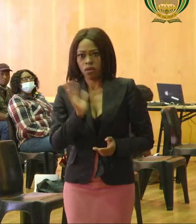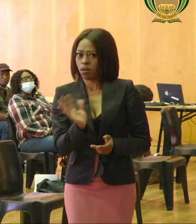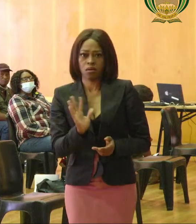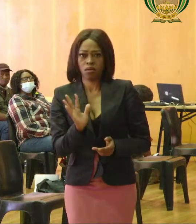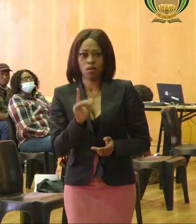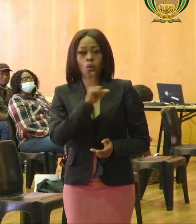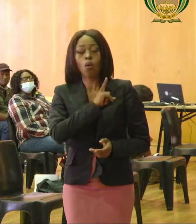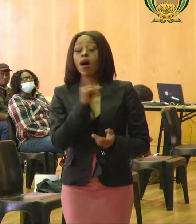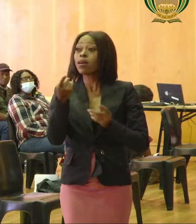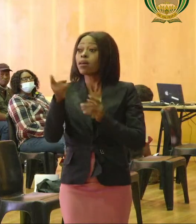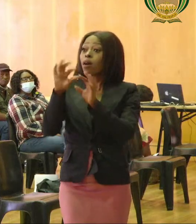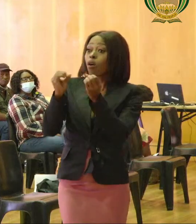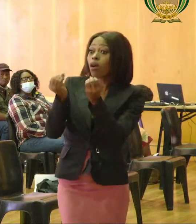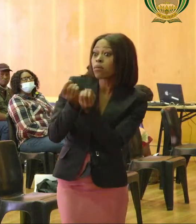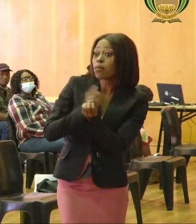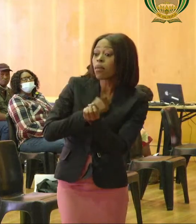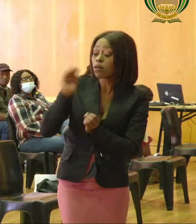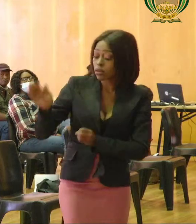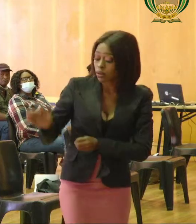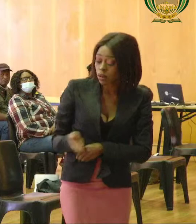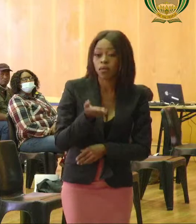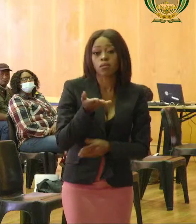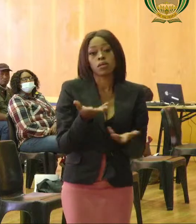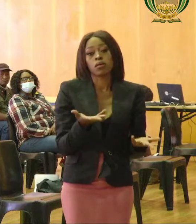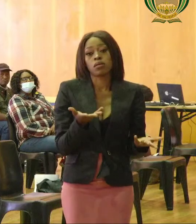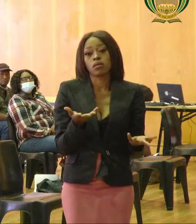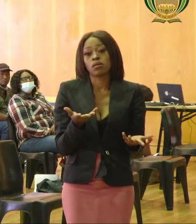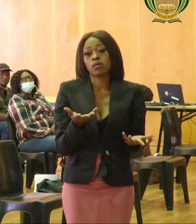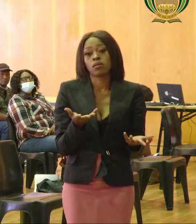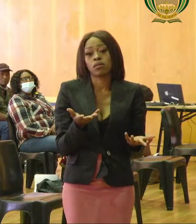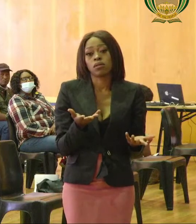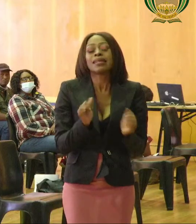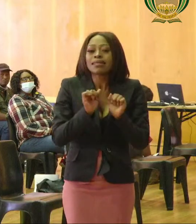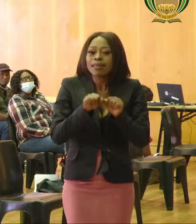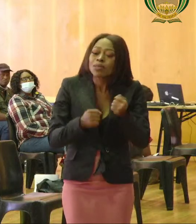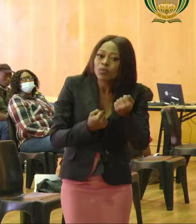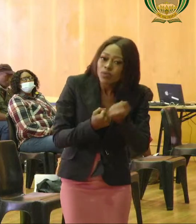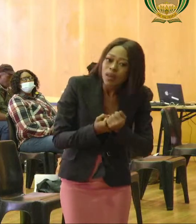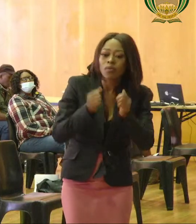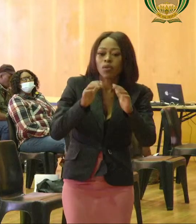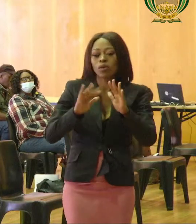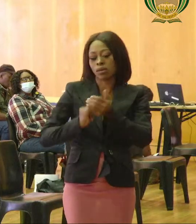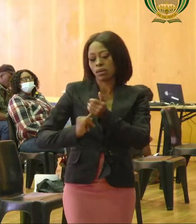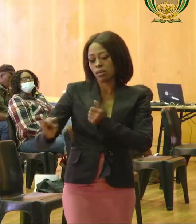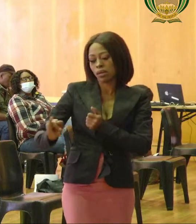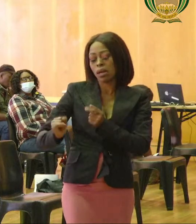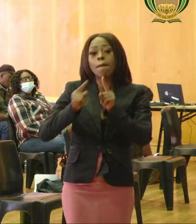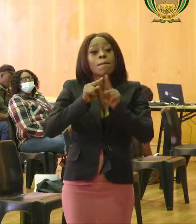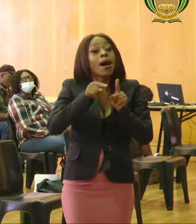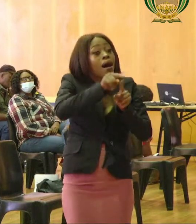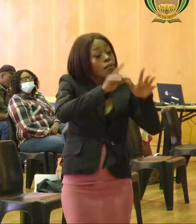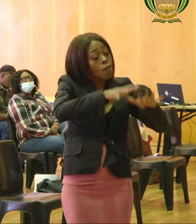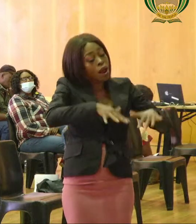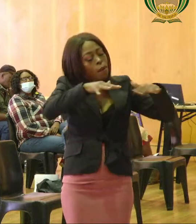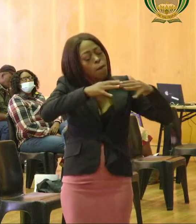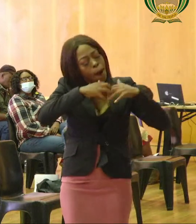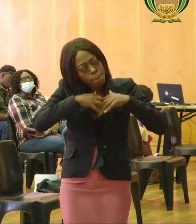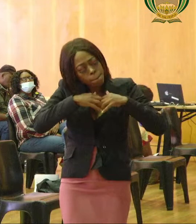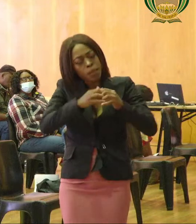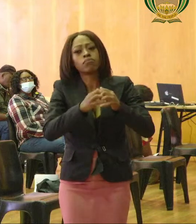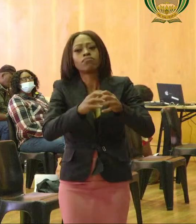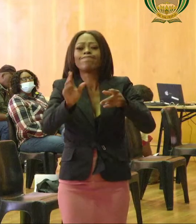die wijk af. Ons ondersteunen independence. Maar u als het parlement, u moet de criteria scheppen. Als